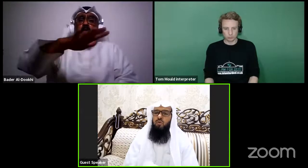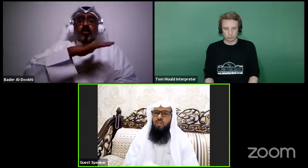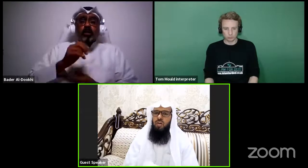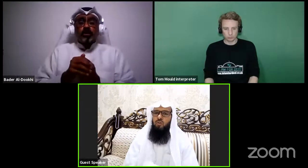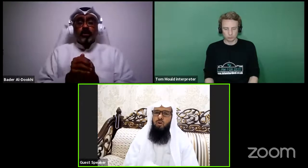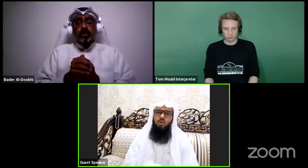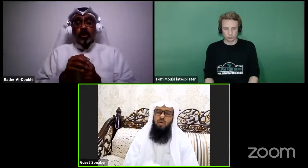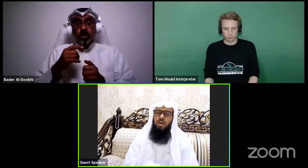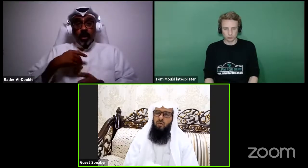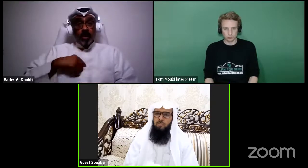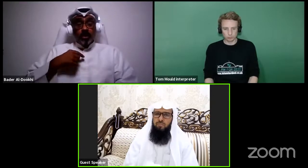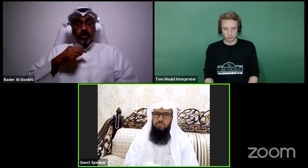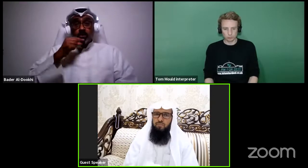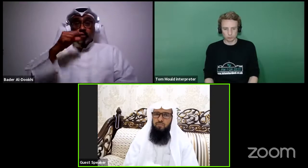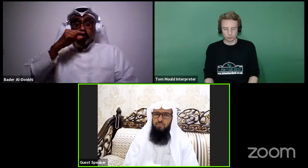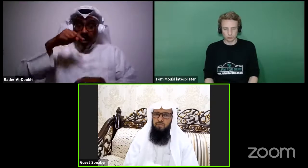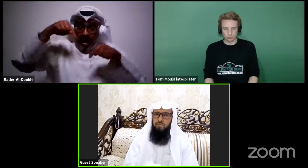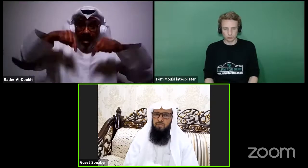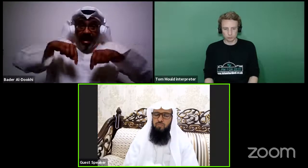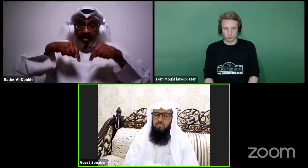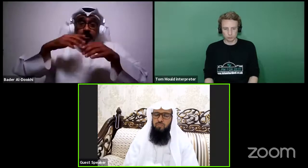وفي دنياهم وأخراهم.